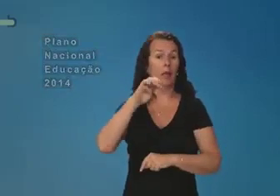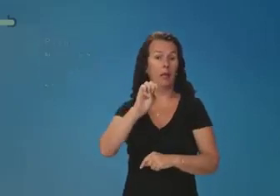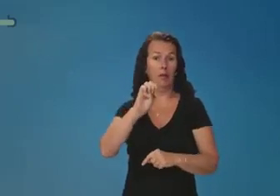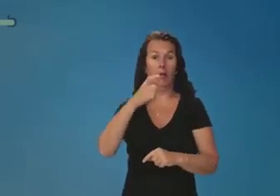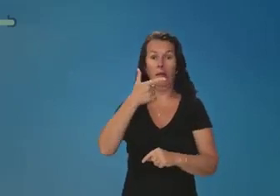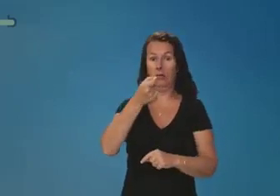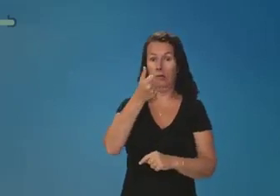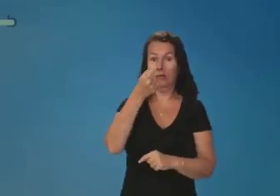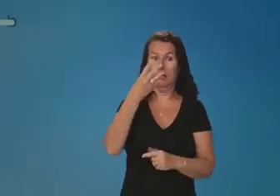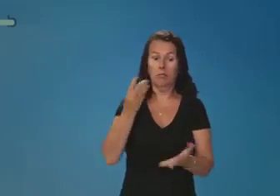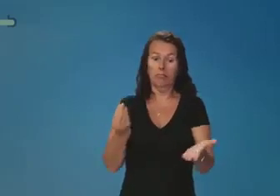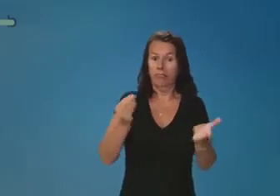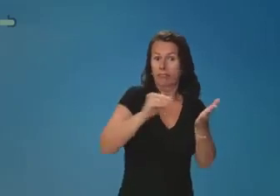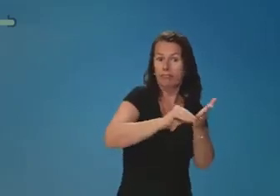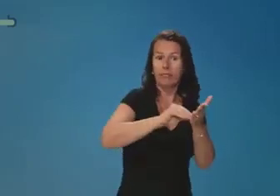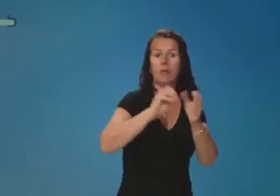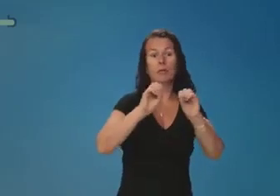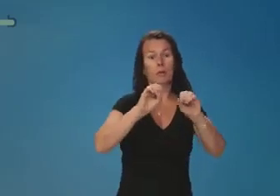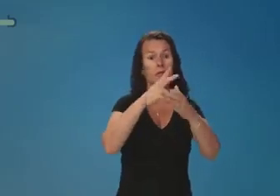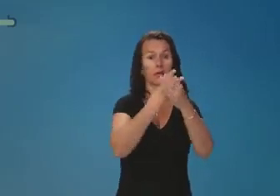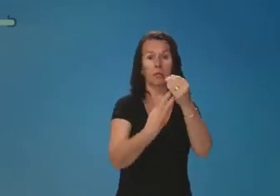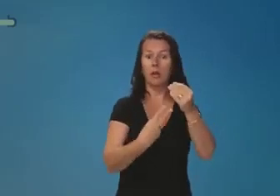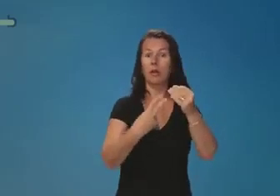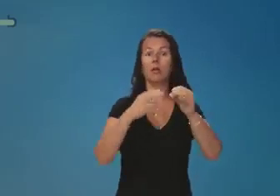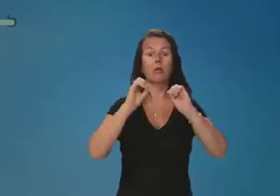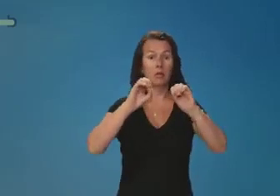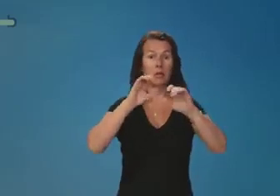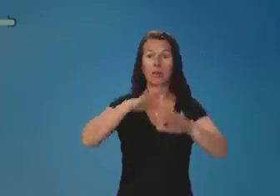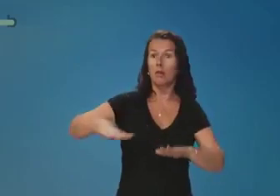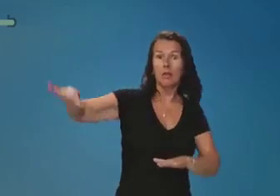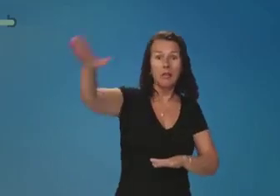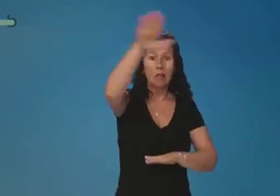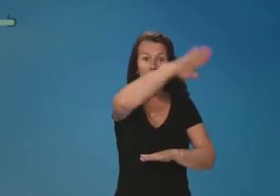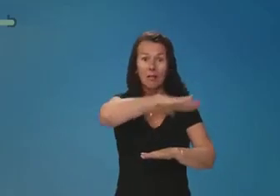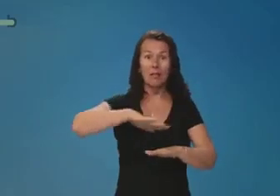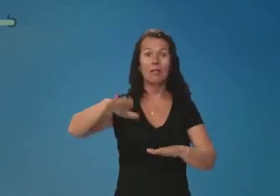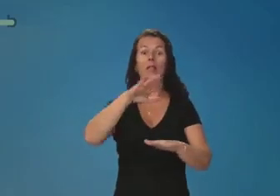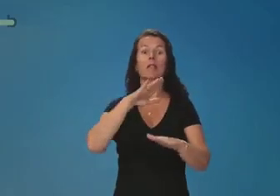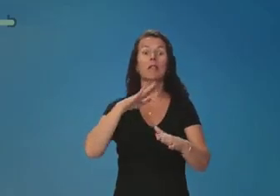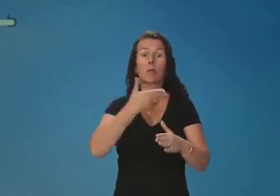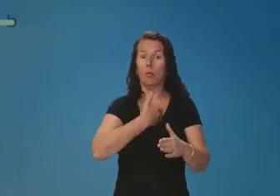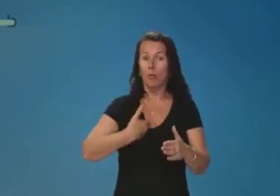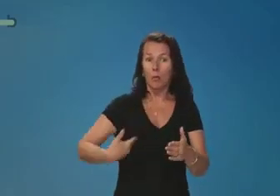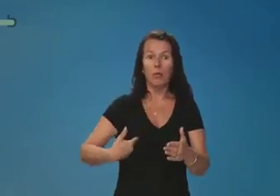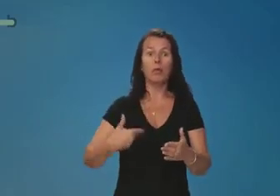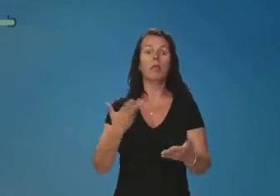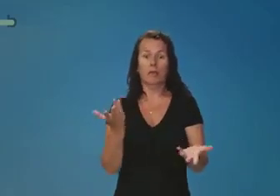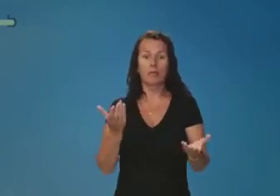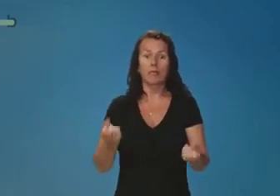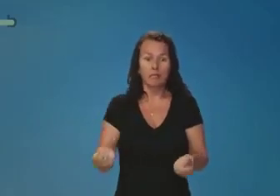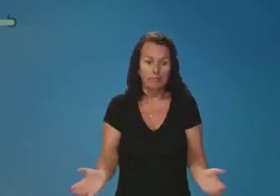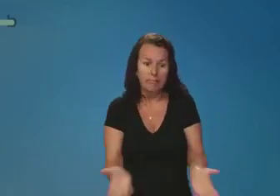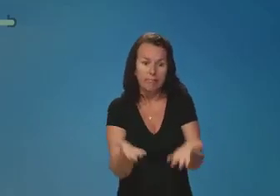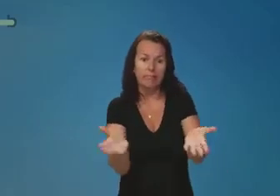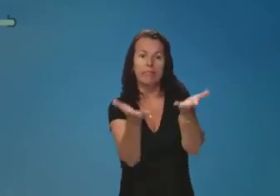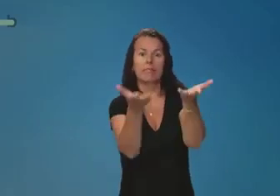bilíngue em âmbito nacional, sendo necessário o incentivo de políticas públicas nas escolas que tenham surdos para